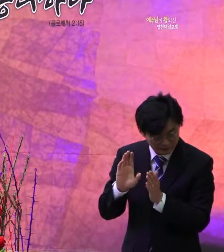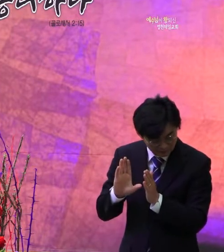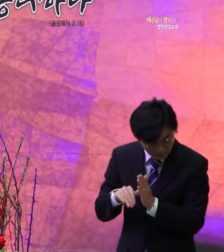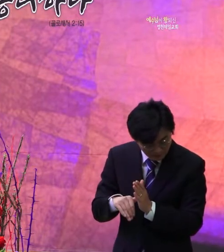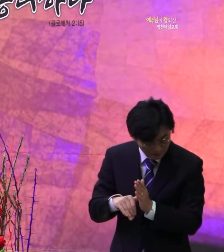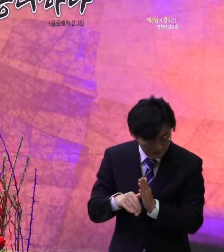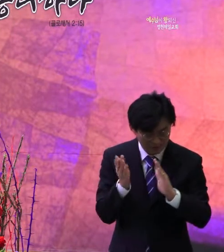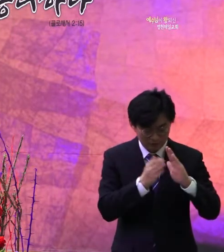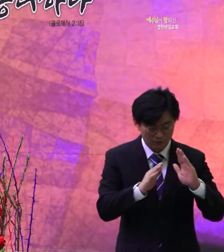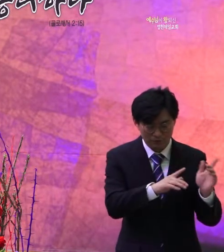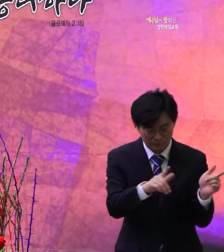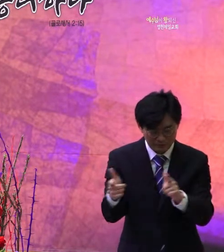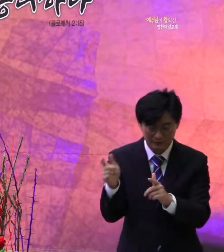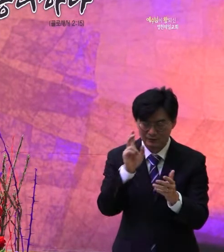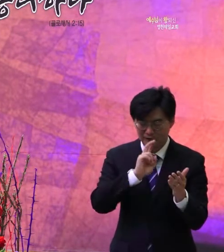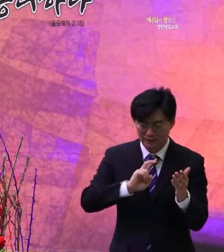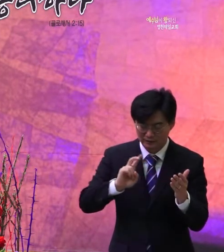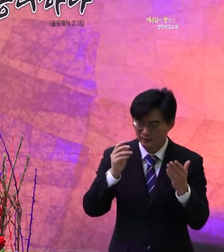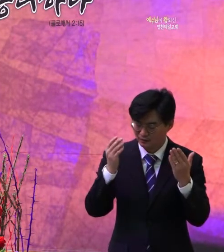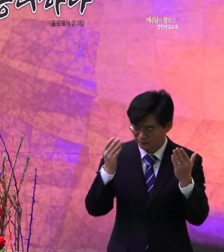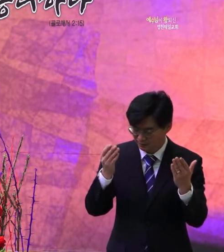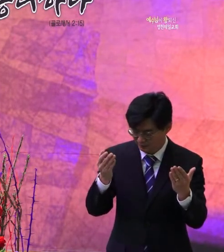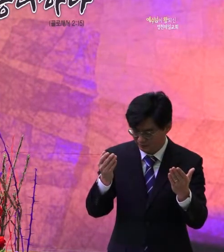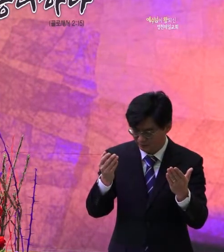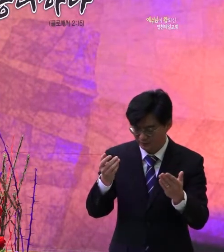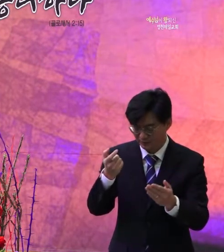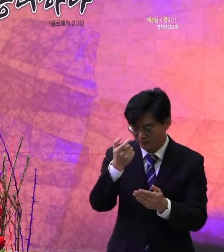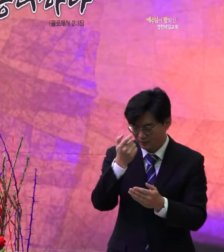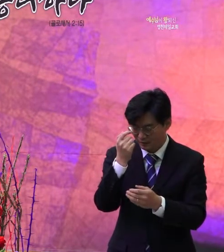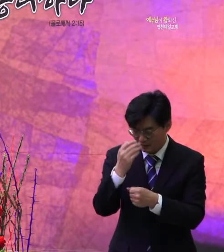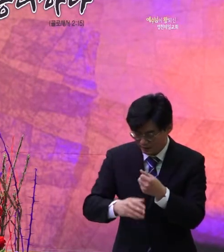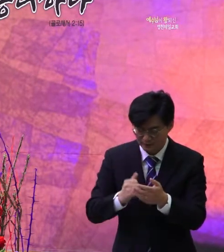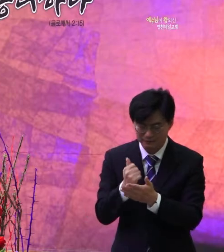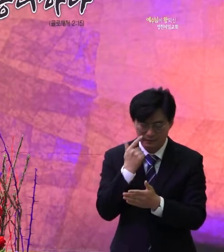찬송과 선물로 하나님께 영광 돌리기를 원합니다.